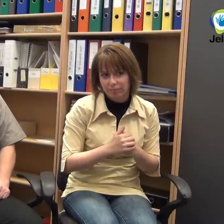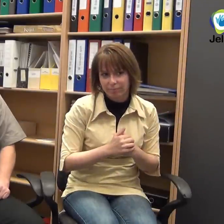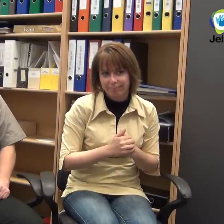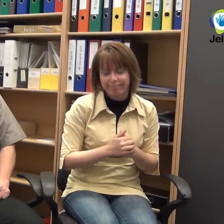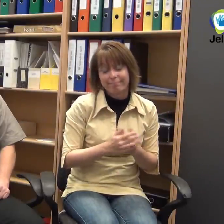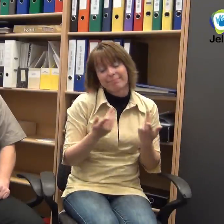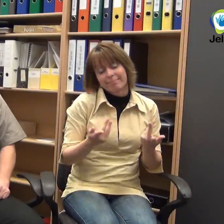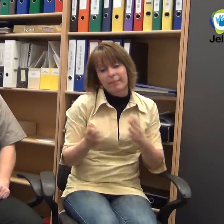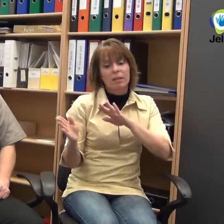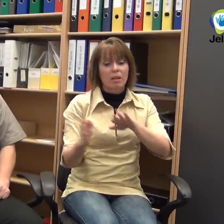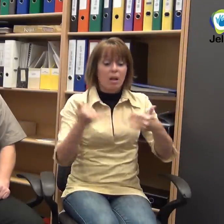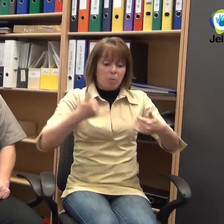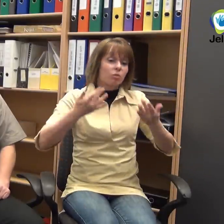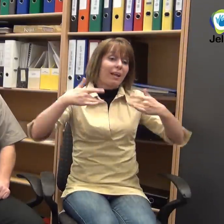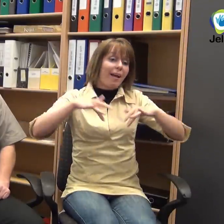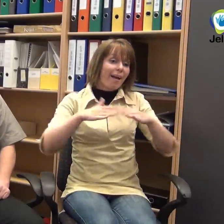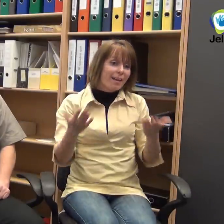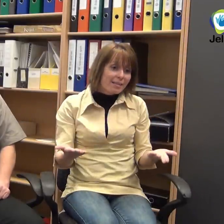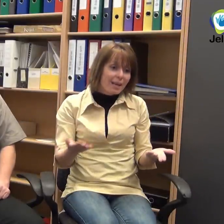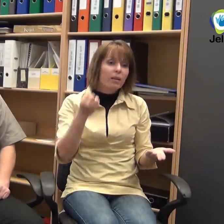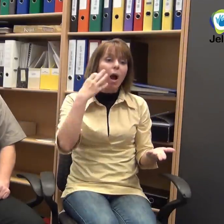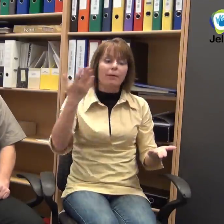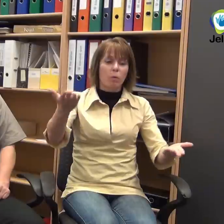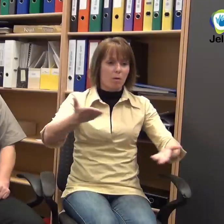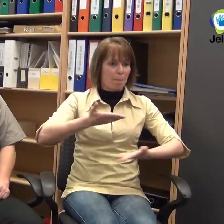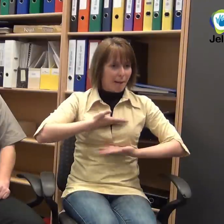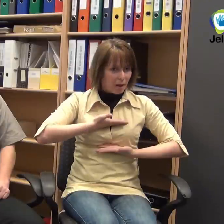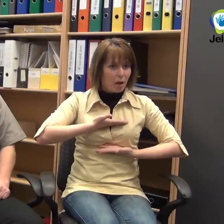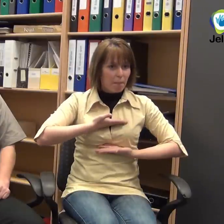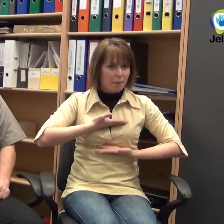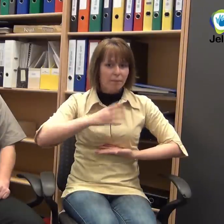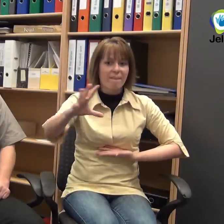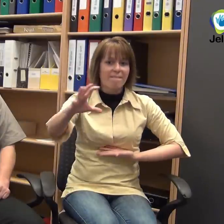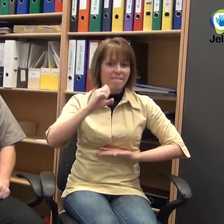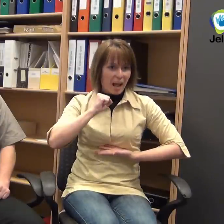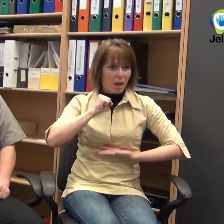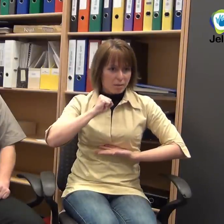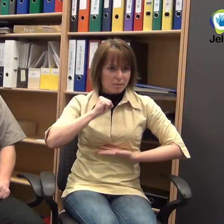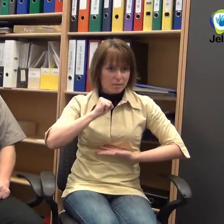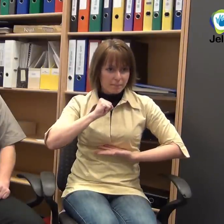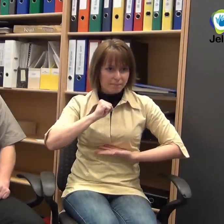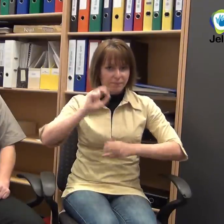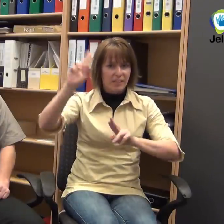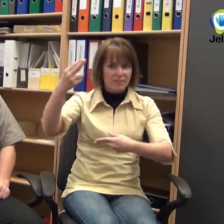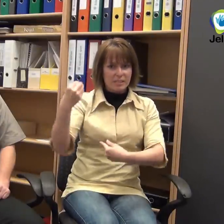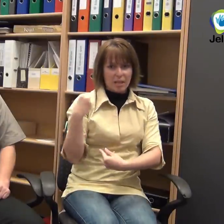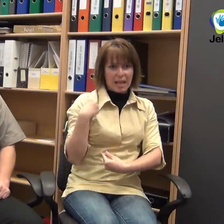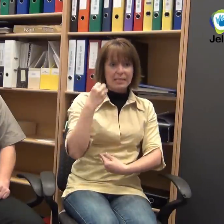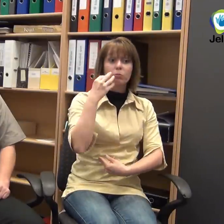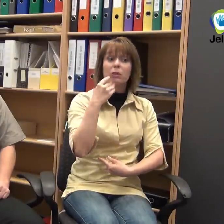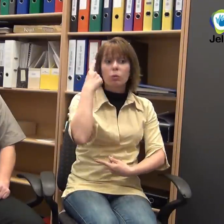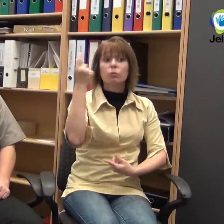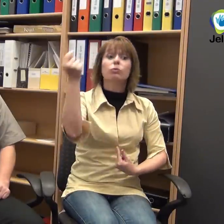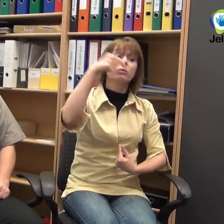pillanatban itt állunk. Amikor megkapom, a szövetség hivatalosan megkapja a visszajelzést, hogy mikor